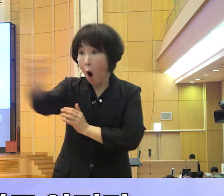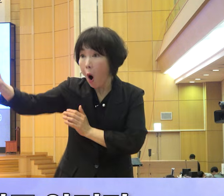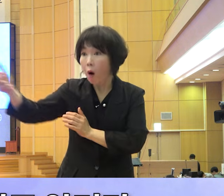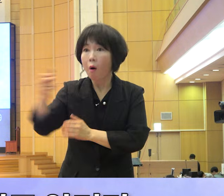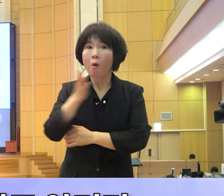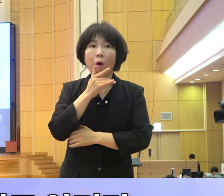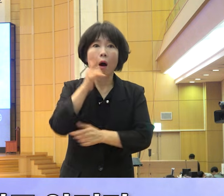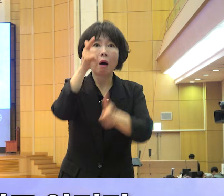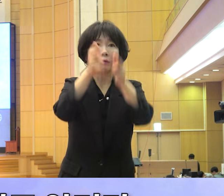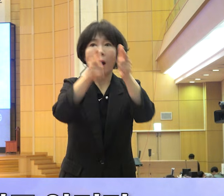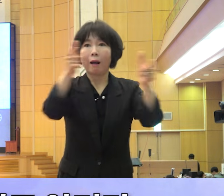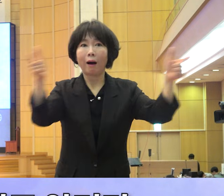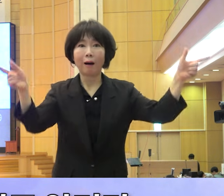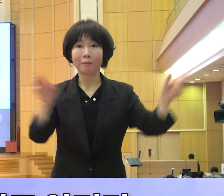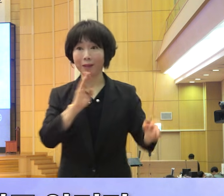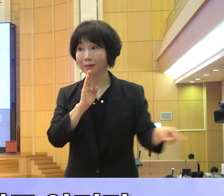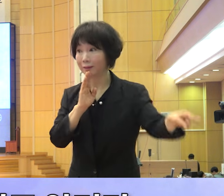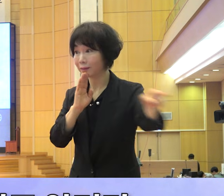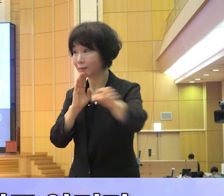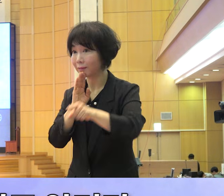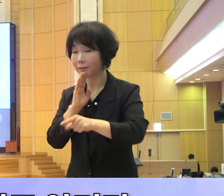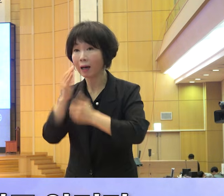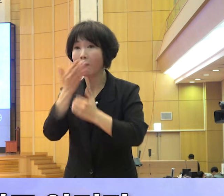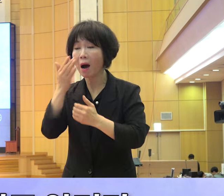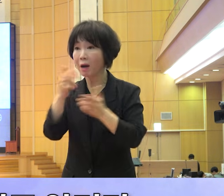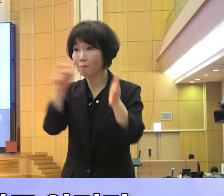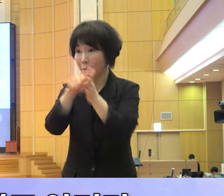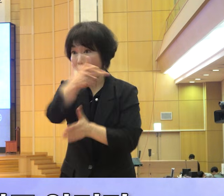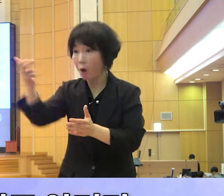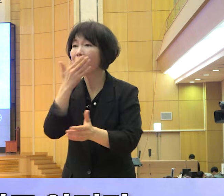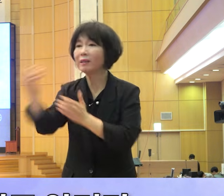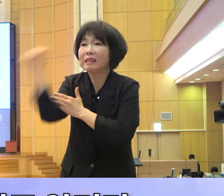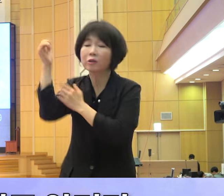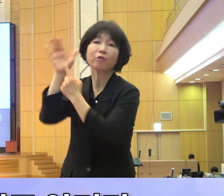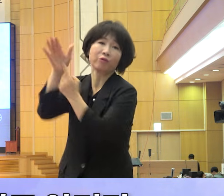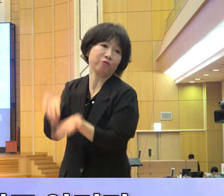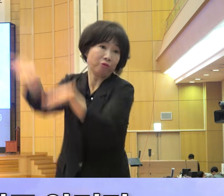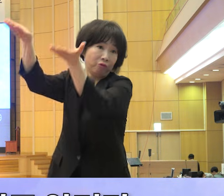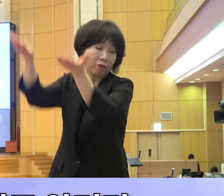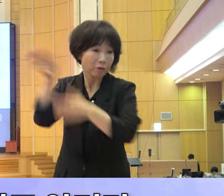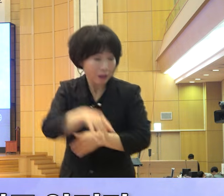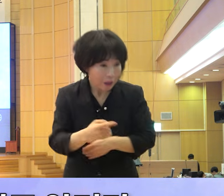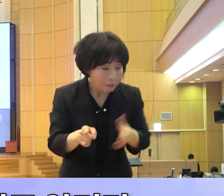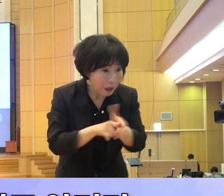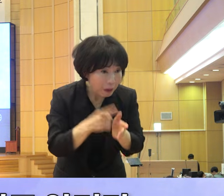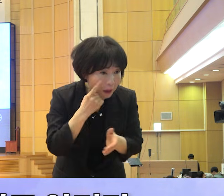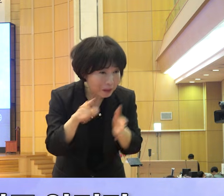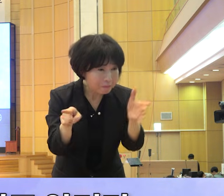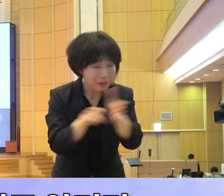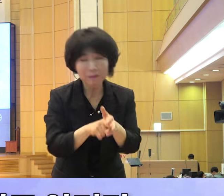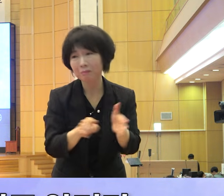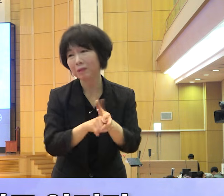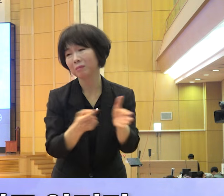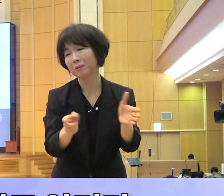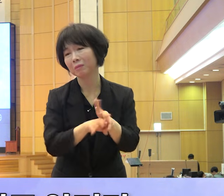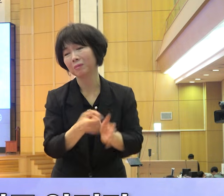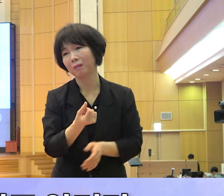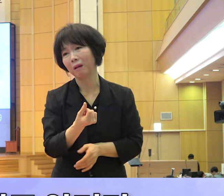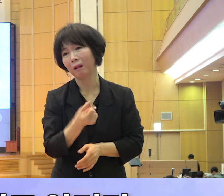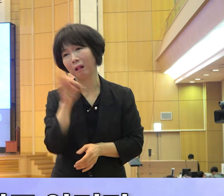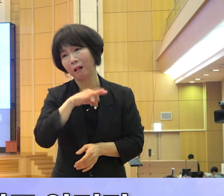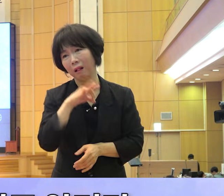믿음이 크도다 이래서 주님의 능력과 축복에서 나타나는 믿음도 있고 그래요. 똑같지가